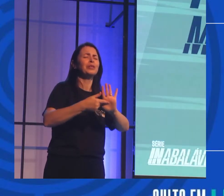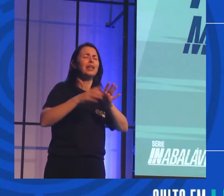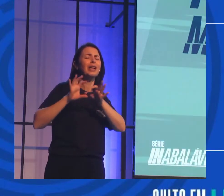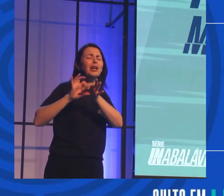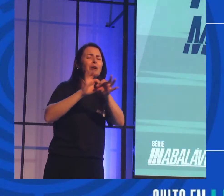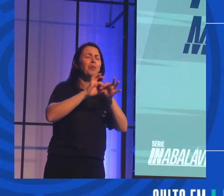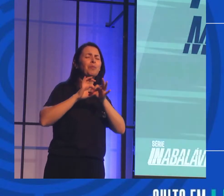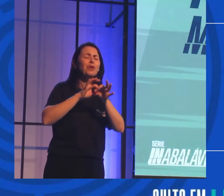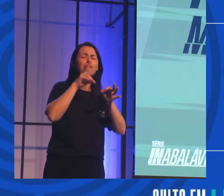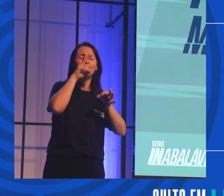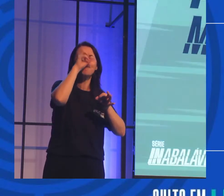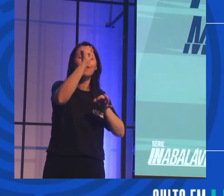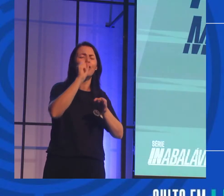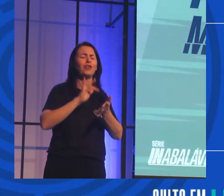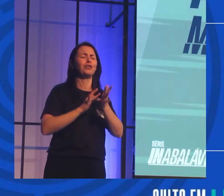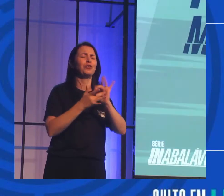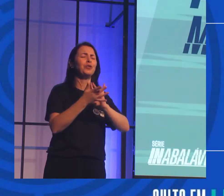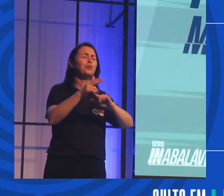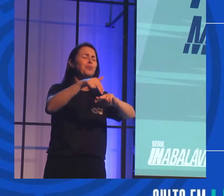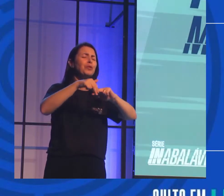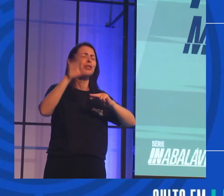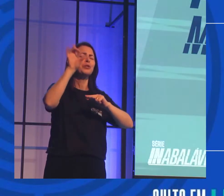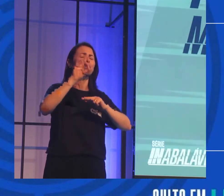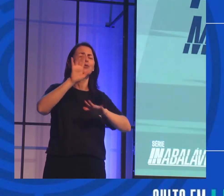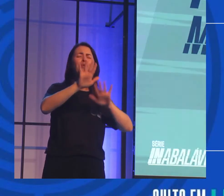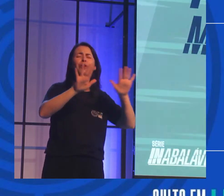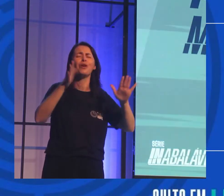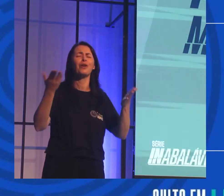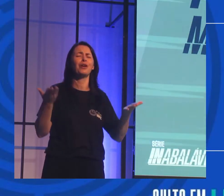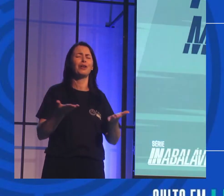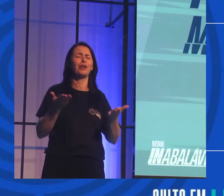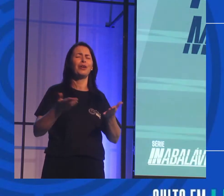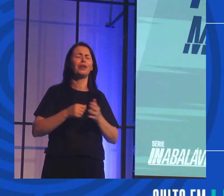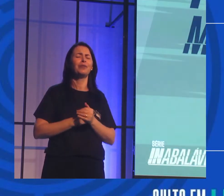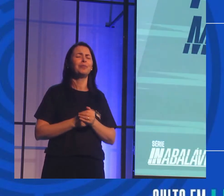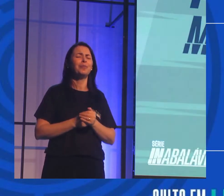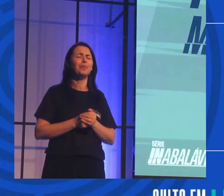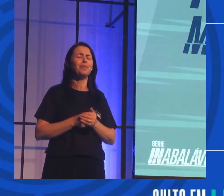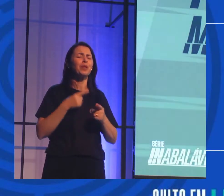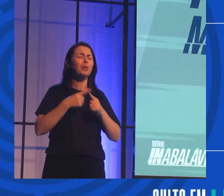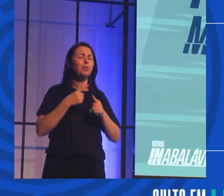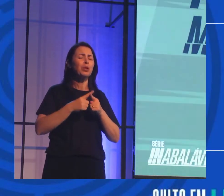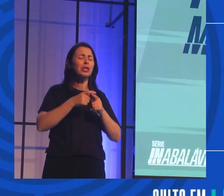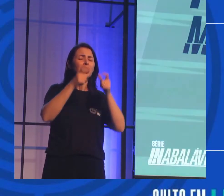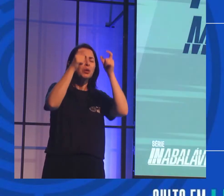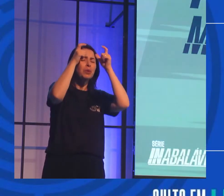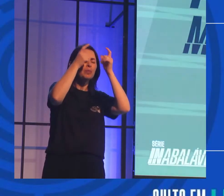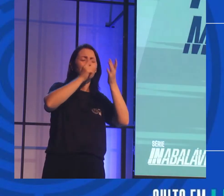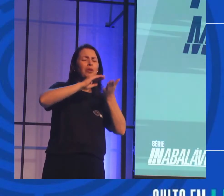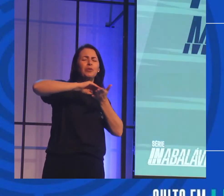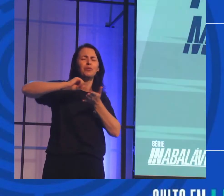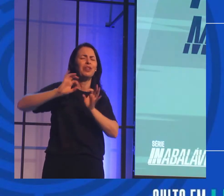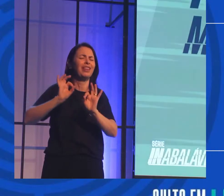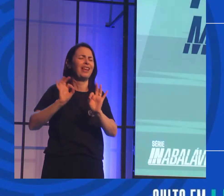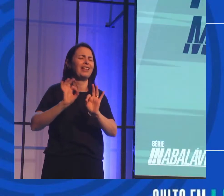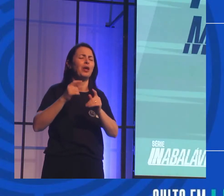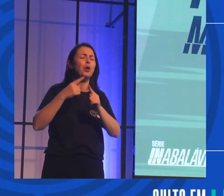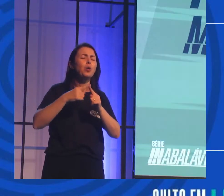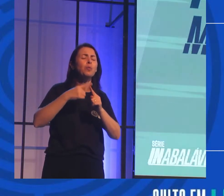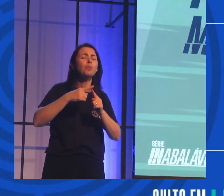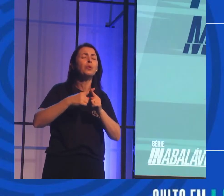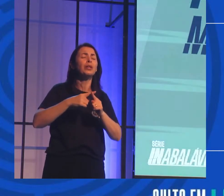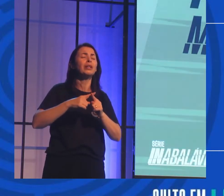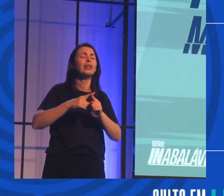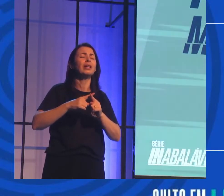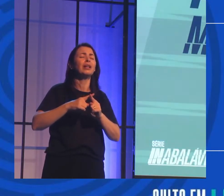profunda. Desperta-os, ó Deus. Não permita que o inimigo roube a semente e acha que já acabou.